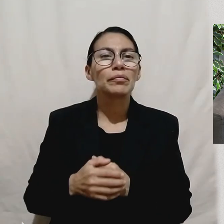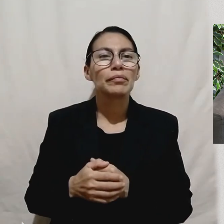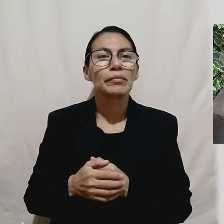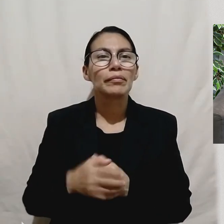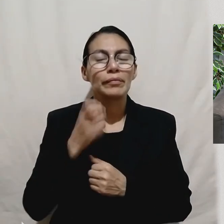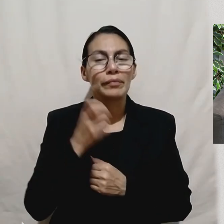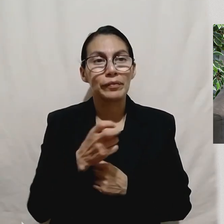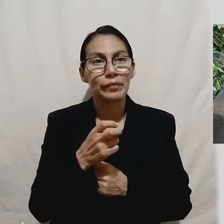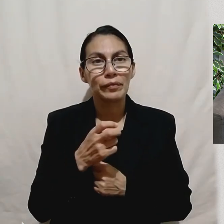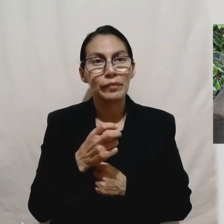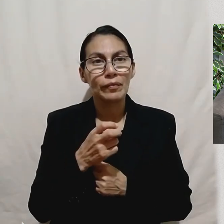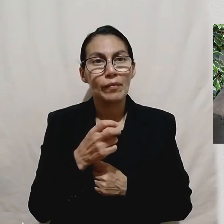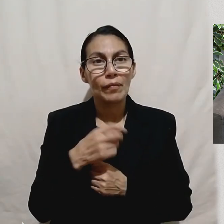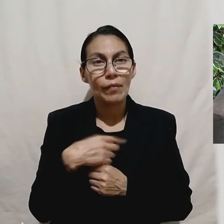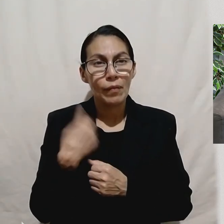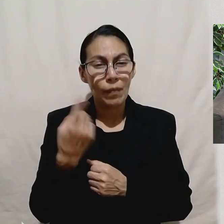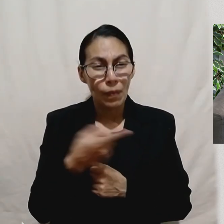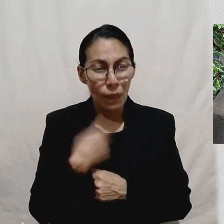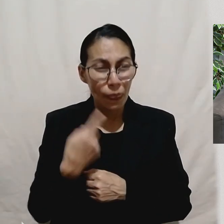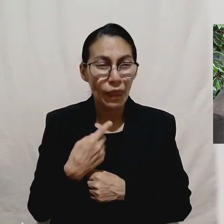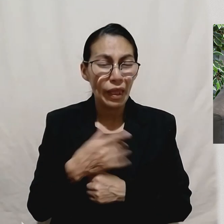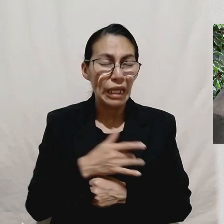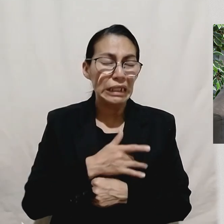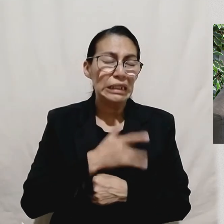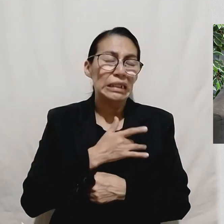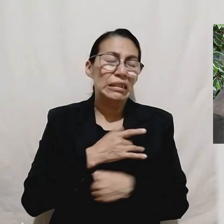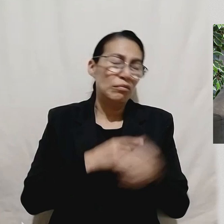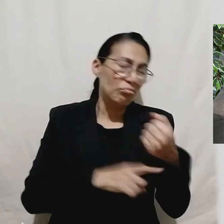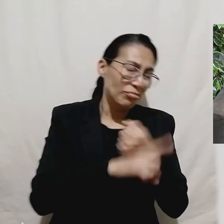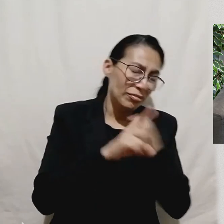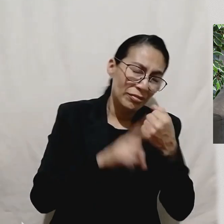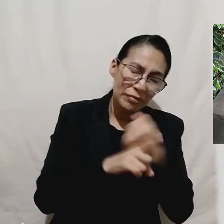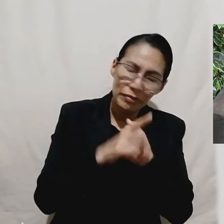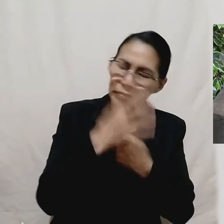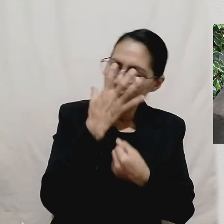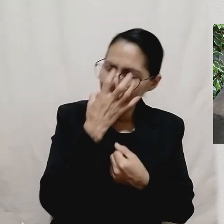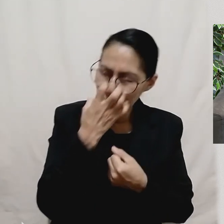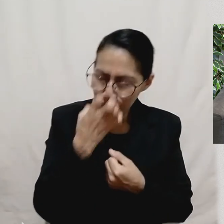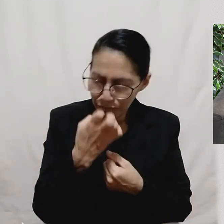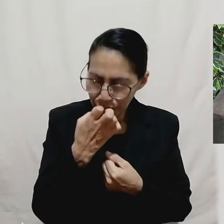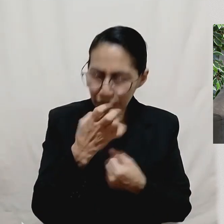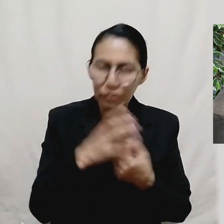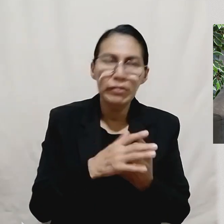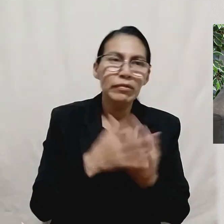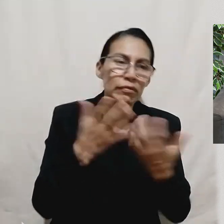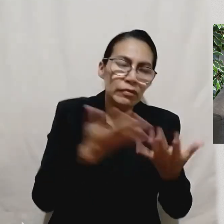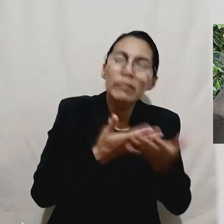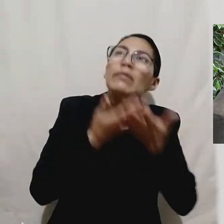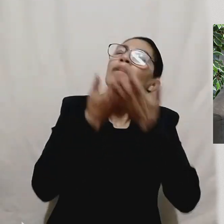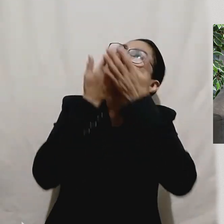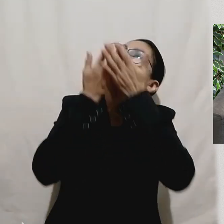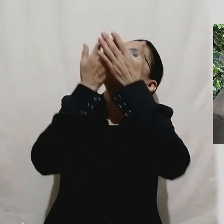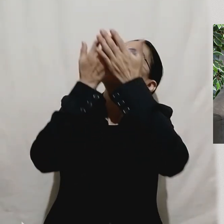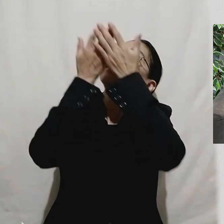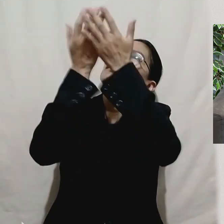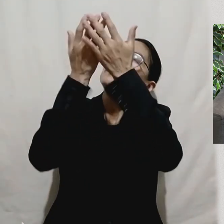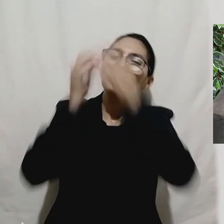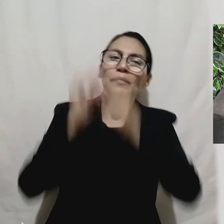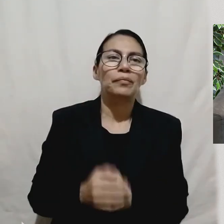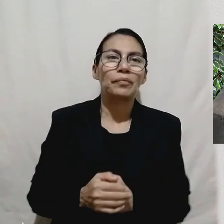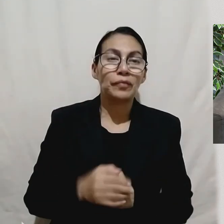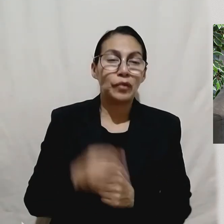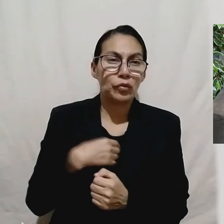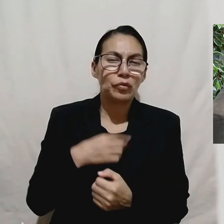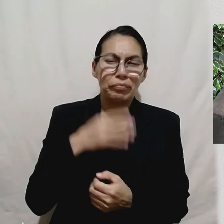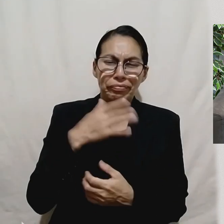en donde podemos Descargar todos los problemas que tenemos y realmente saber